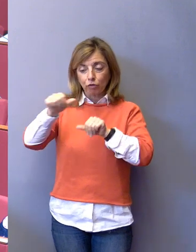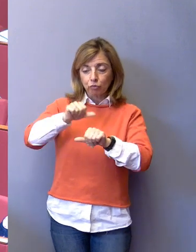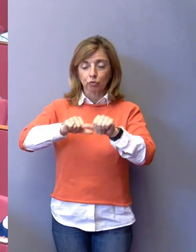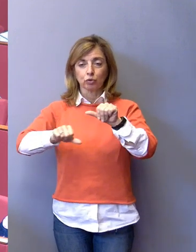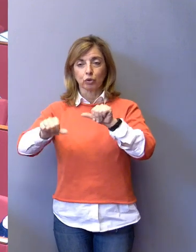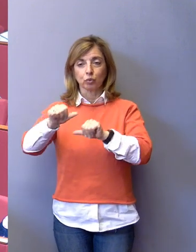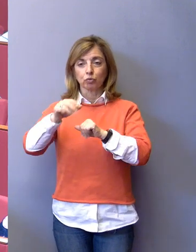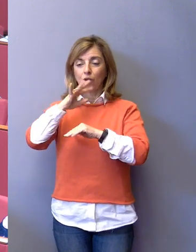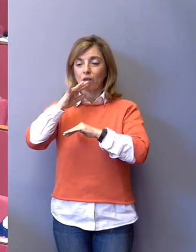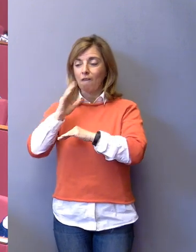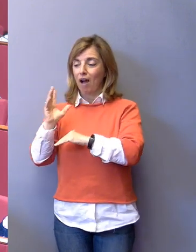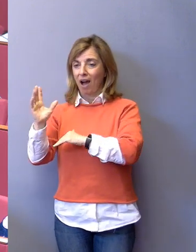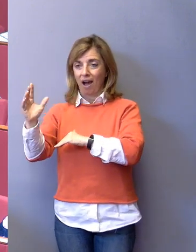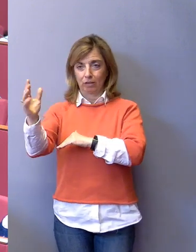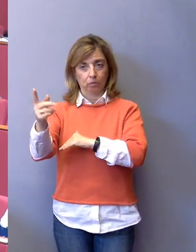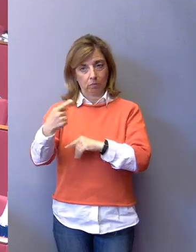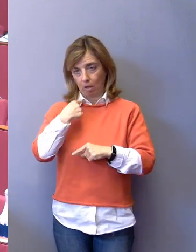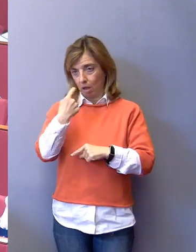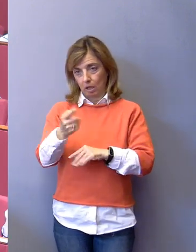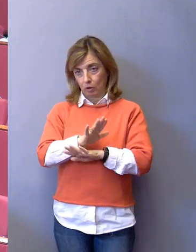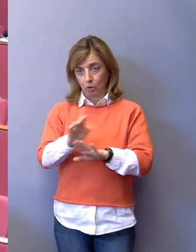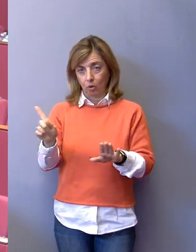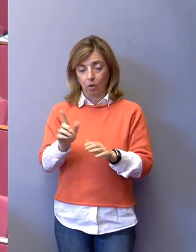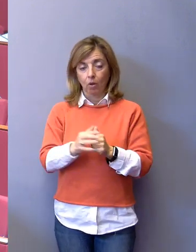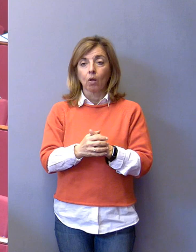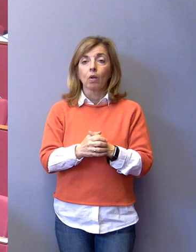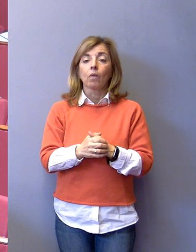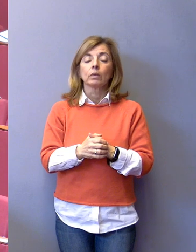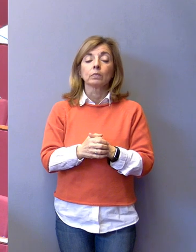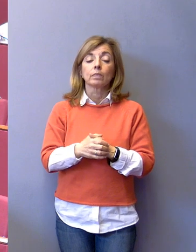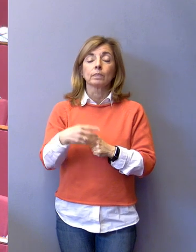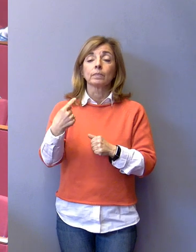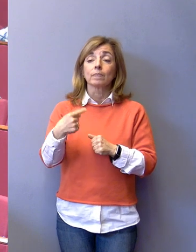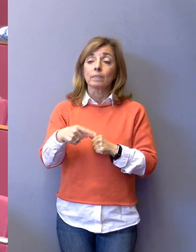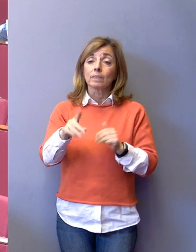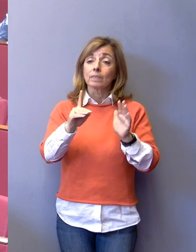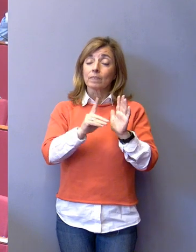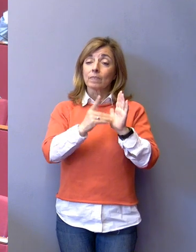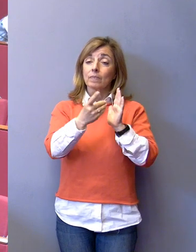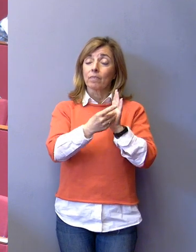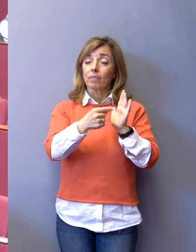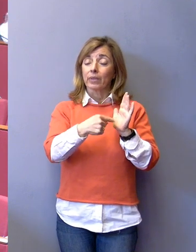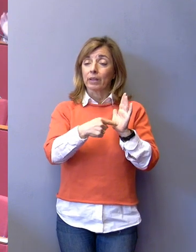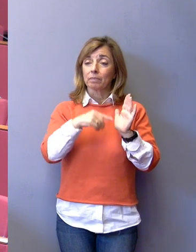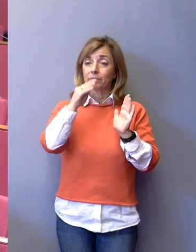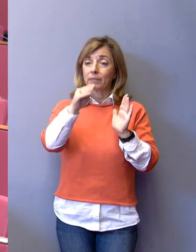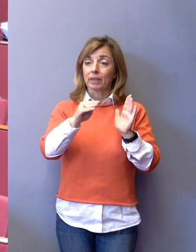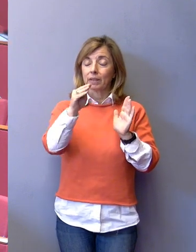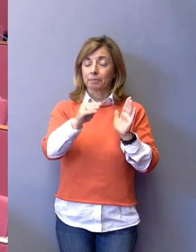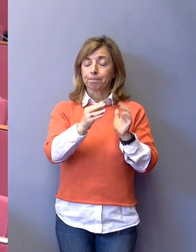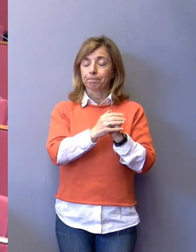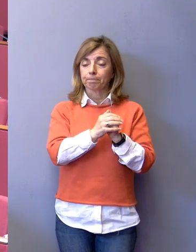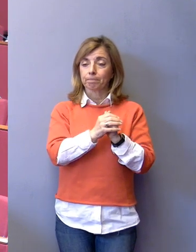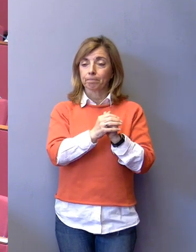quindi di fatto poiché nella delibera si chiede l'implementazione